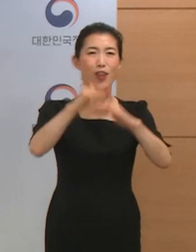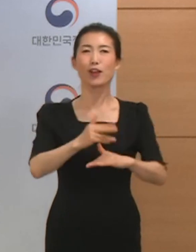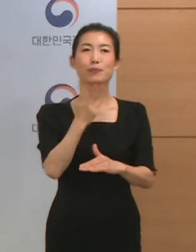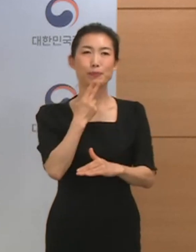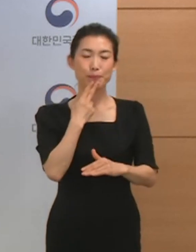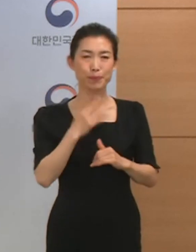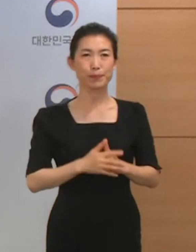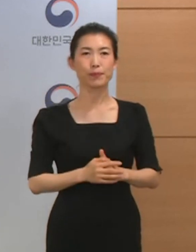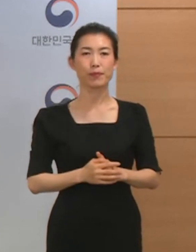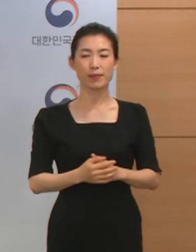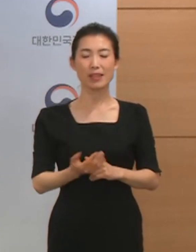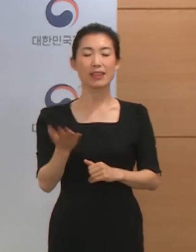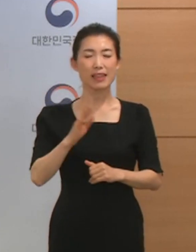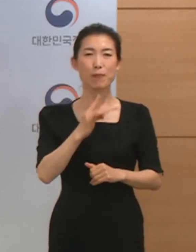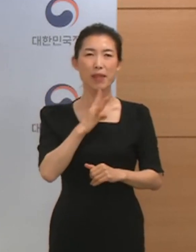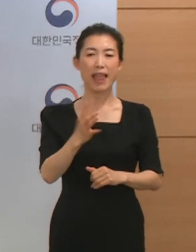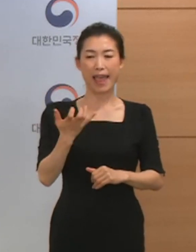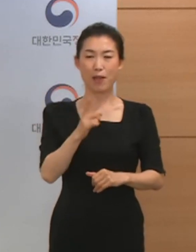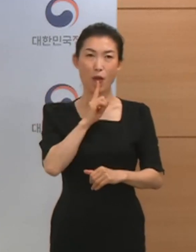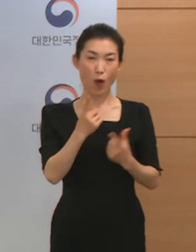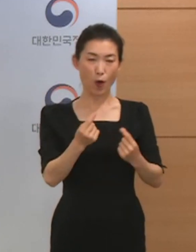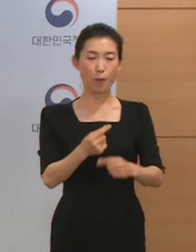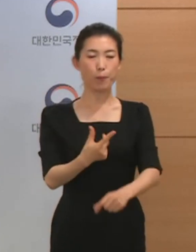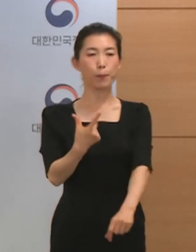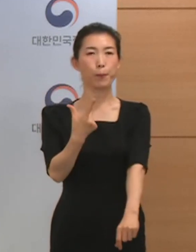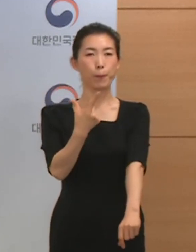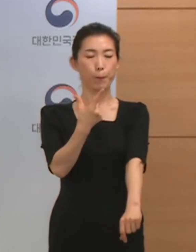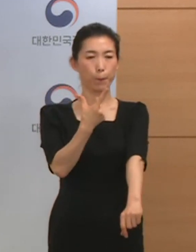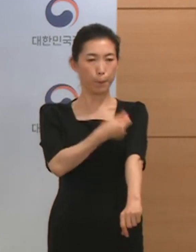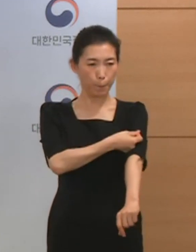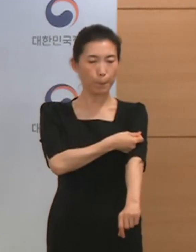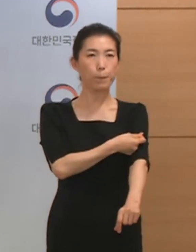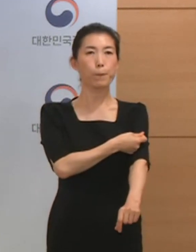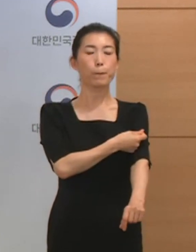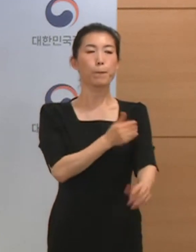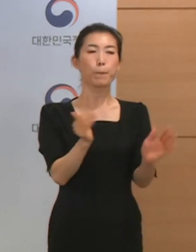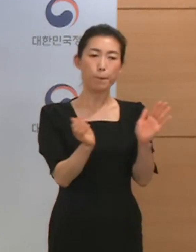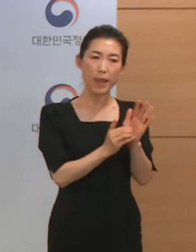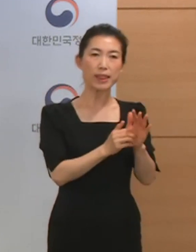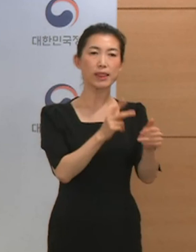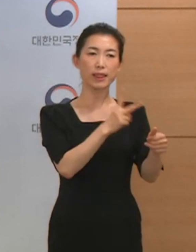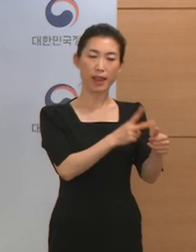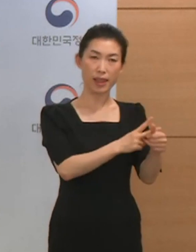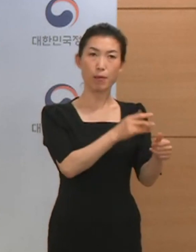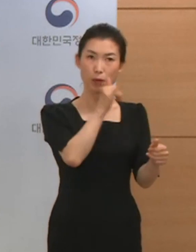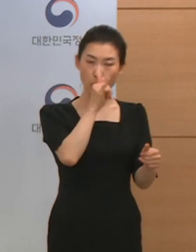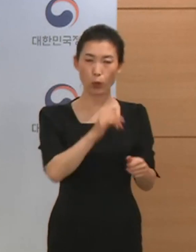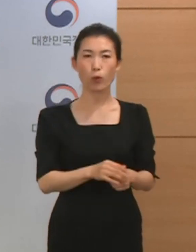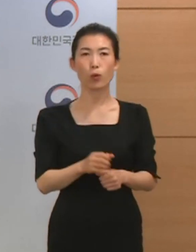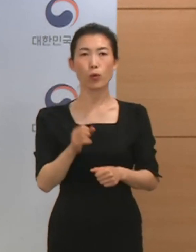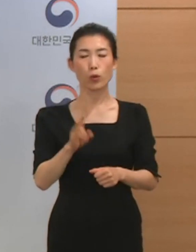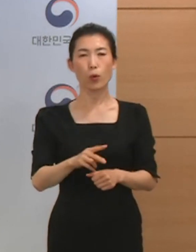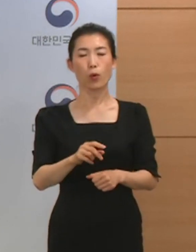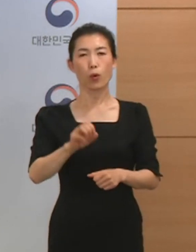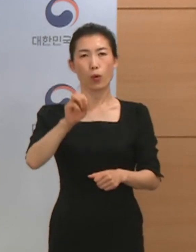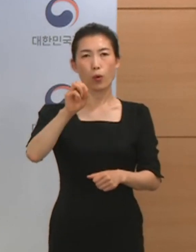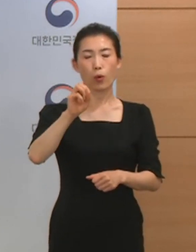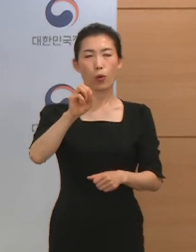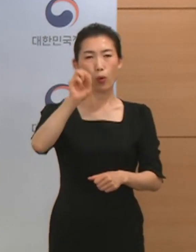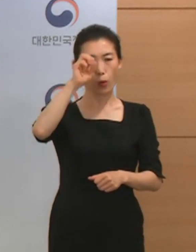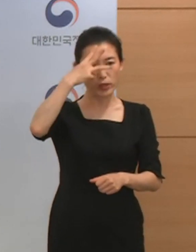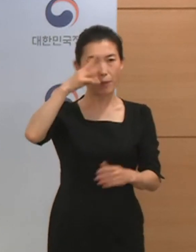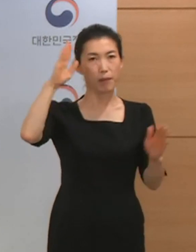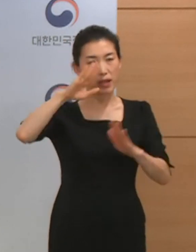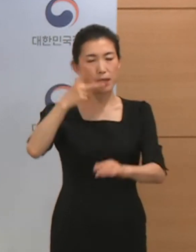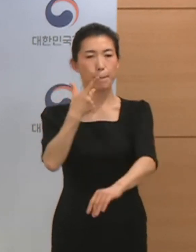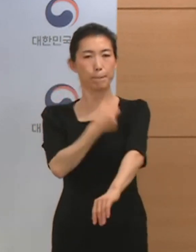다만 아까 말씀드린 것처럼 예방접종을 받는 교사진들이 있고 또 특정 연령대의 학생들은 접종을 받게 되기